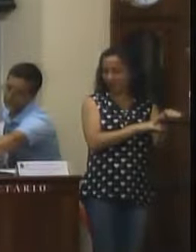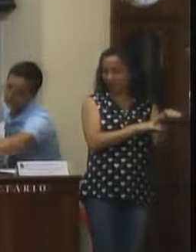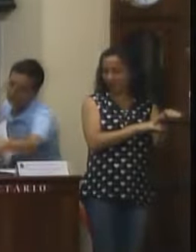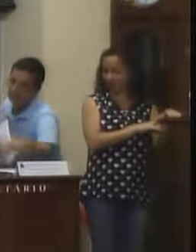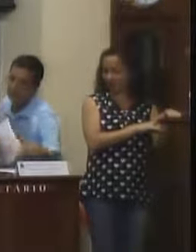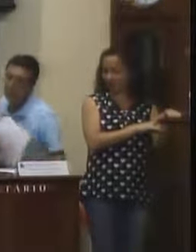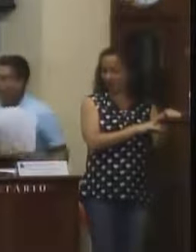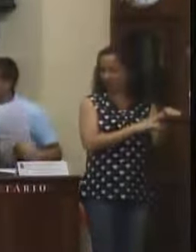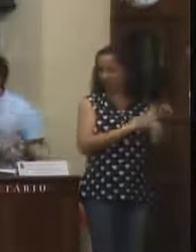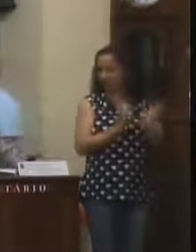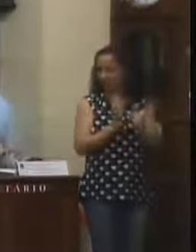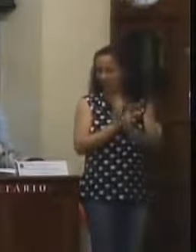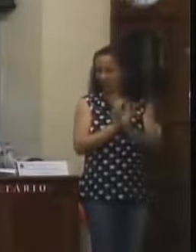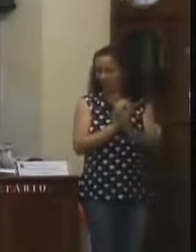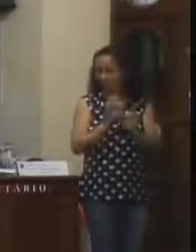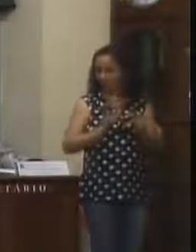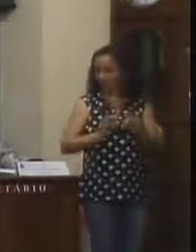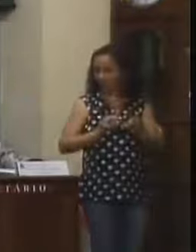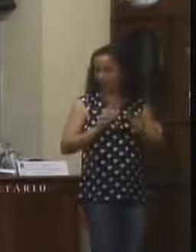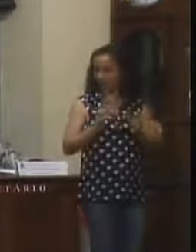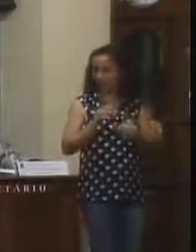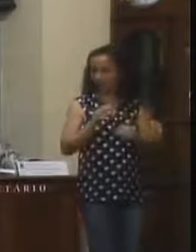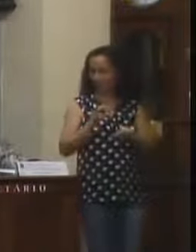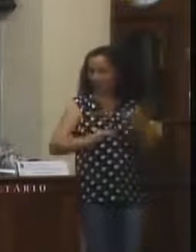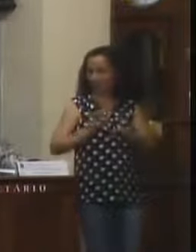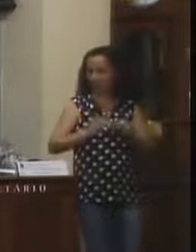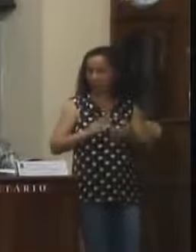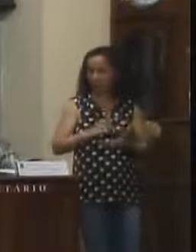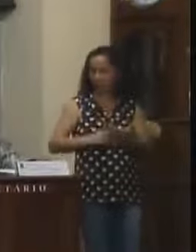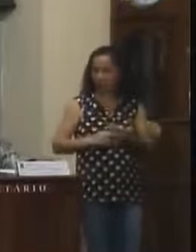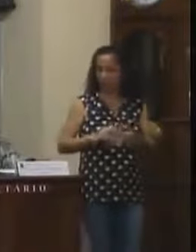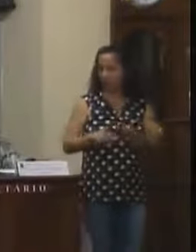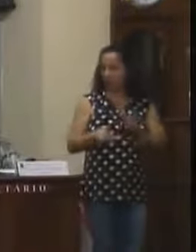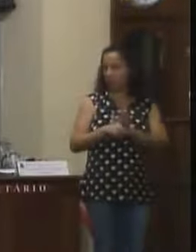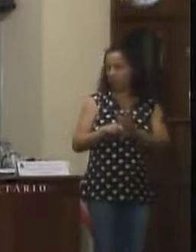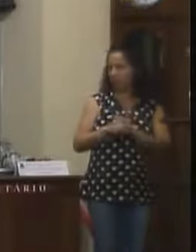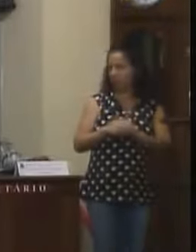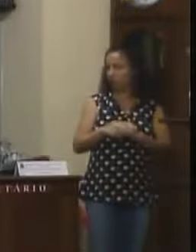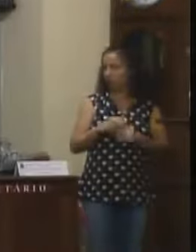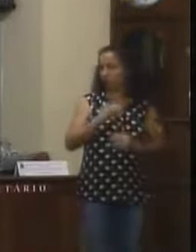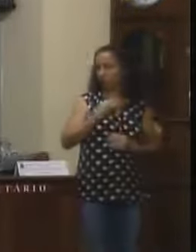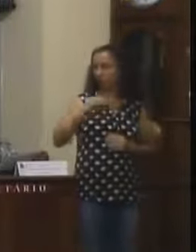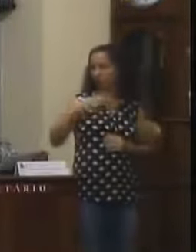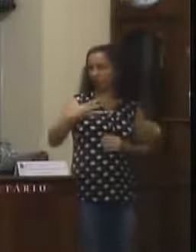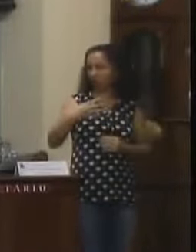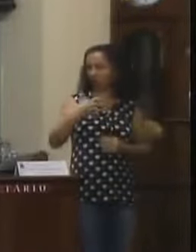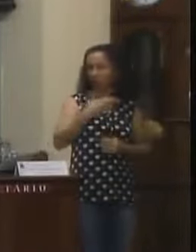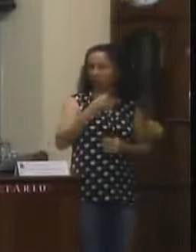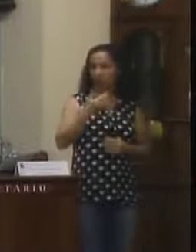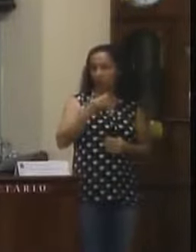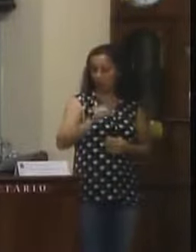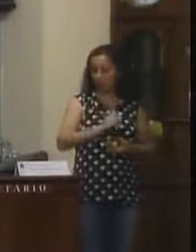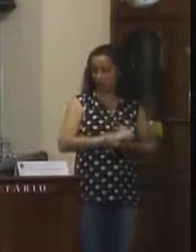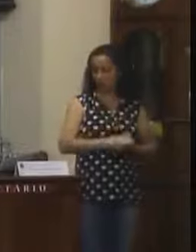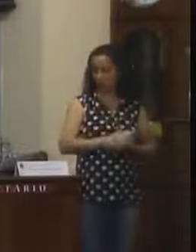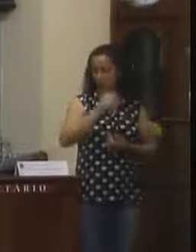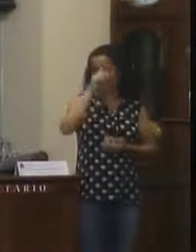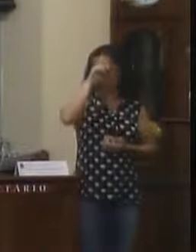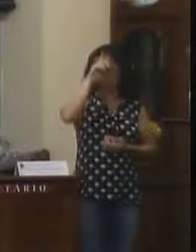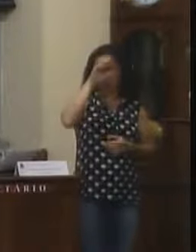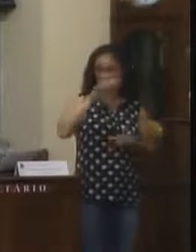Parecer da Comissão de Justiça e Redação ao projeto de lei, lei complementar, número 004/2018. Autor,